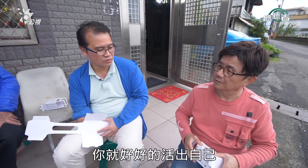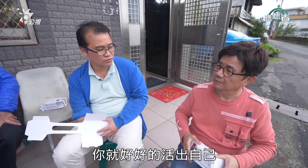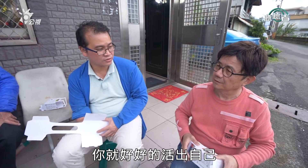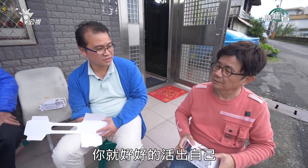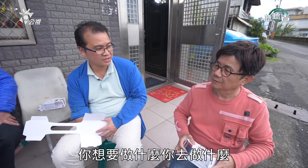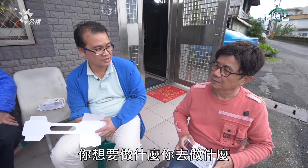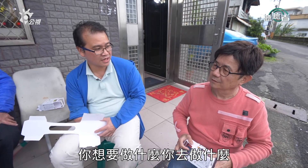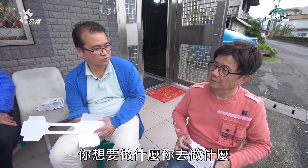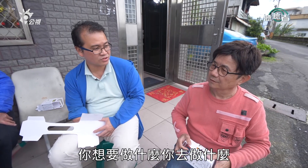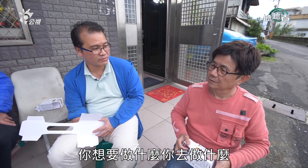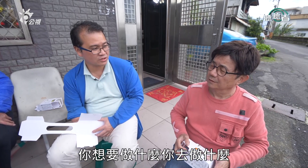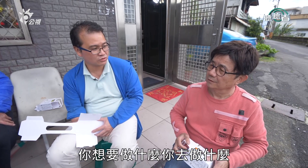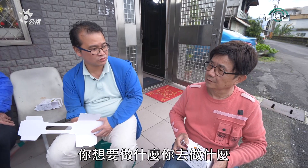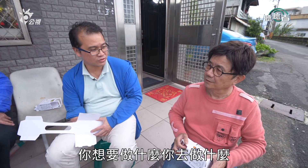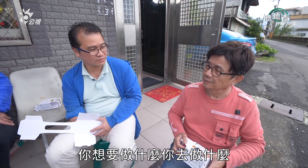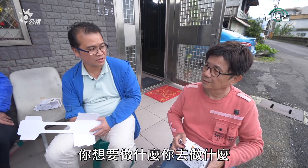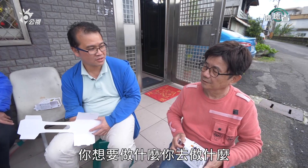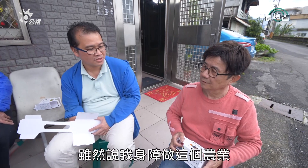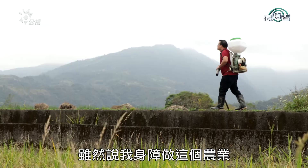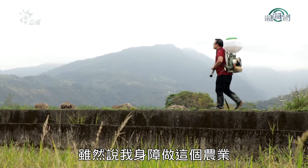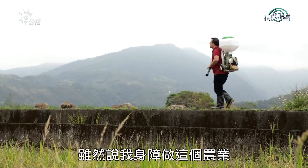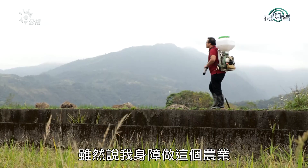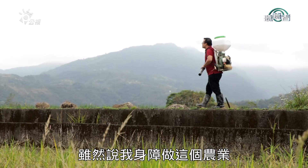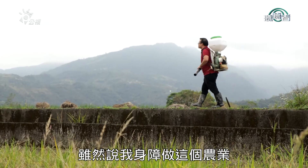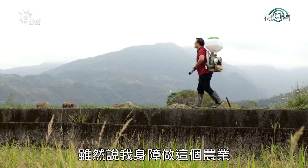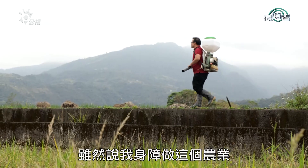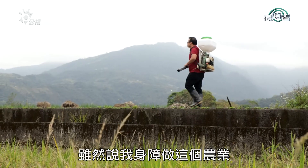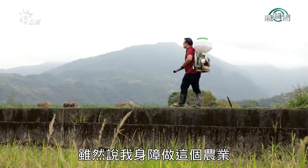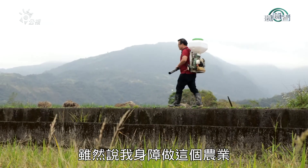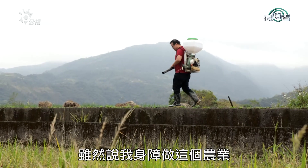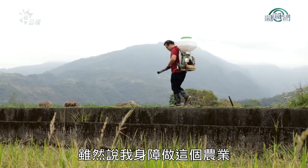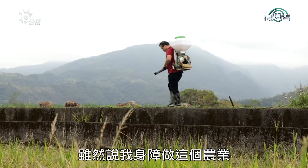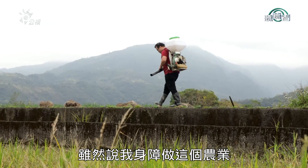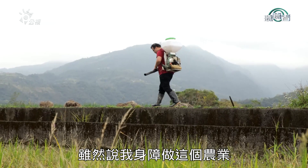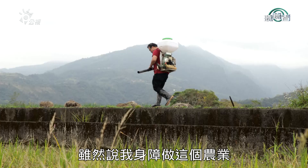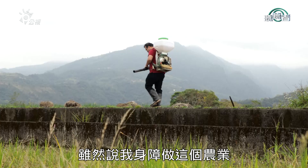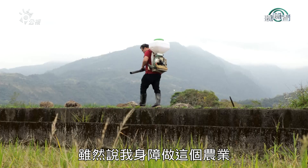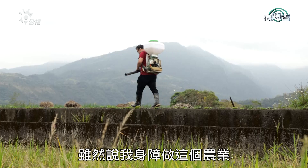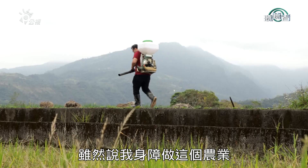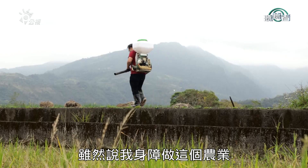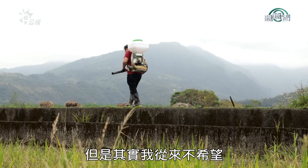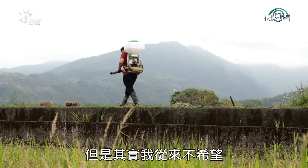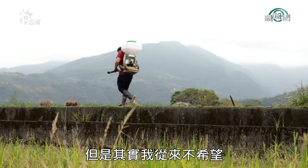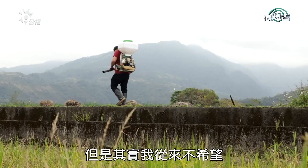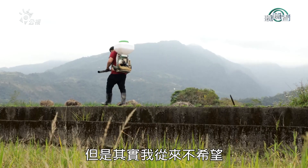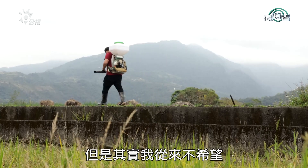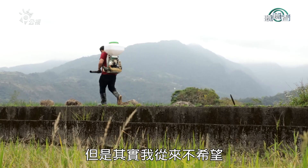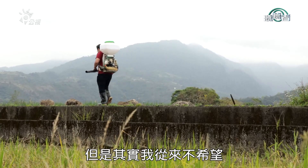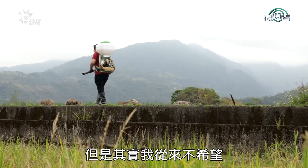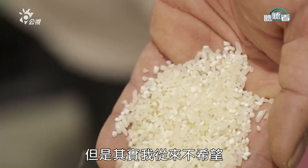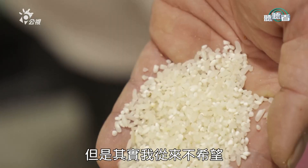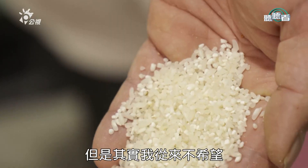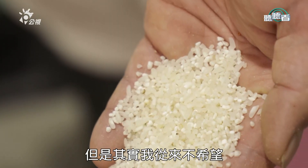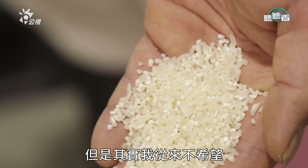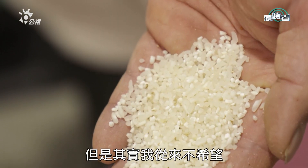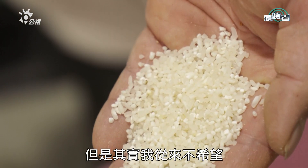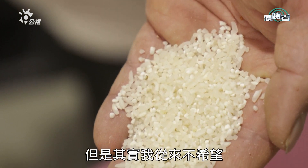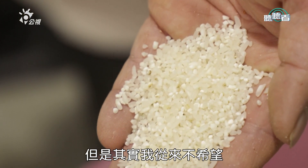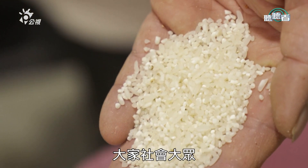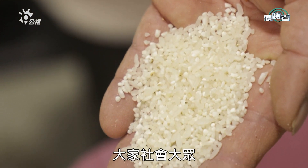出自己，你想要做什么你去做什么。虽然说我身障，那做这个农业，但是我其实我从来不希望大